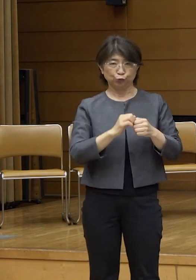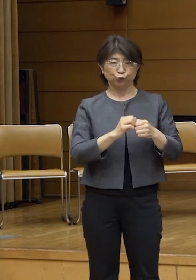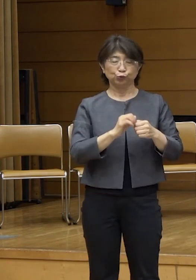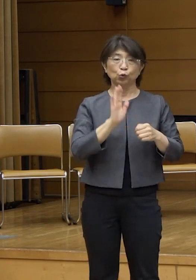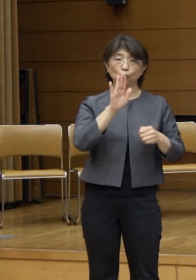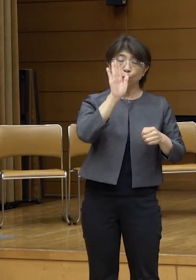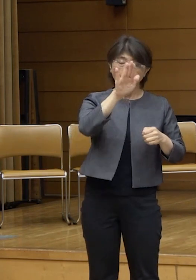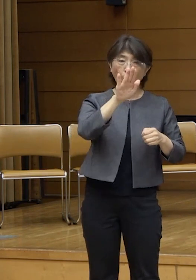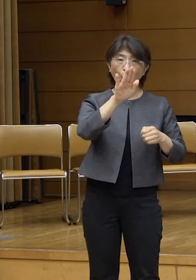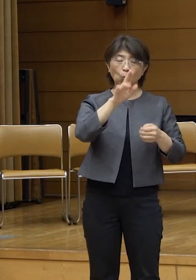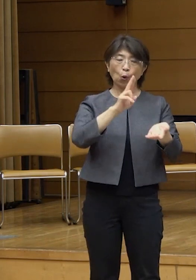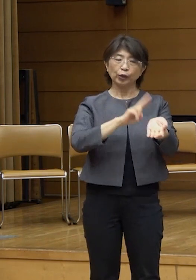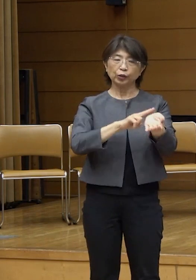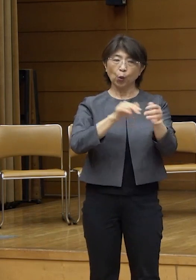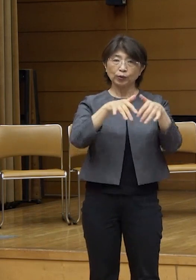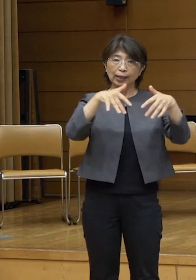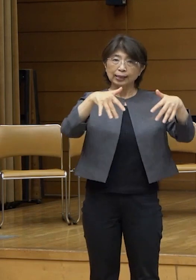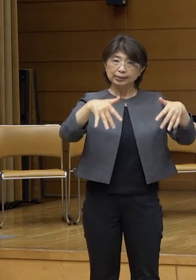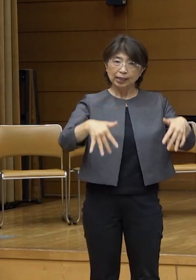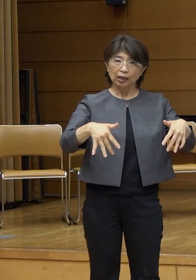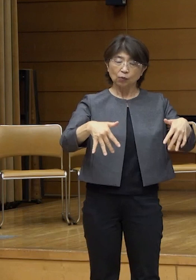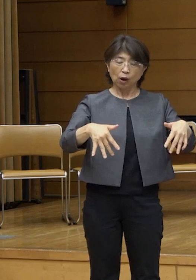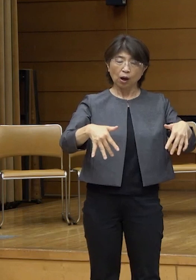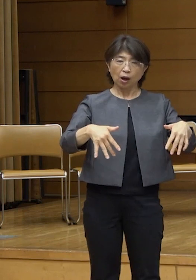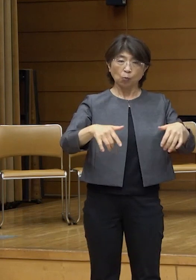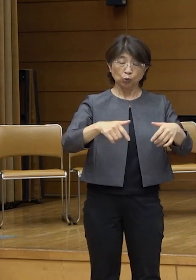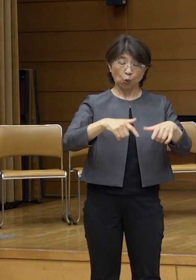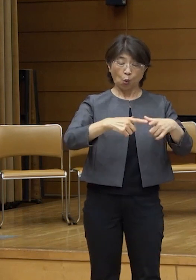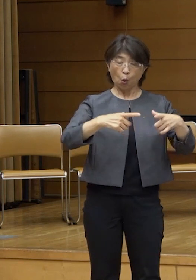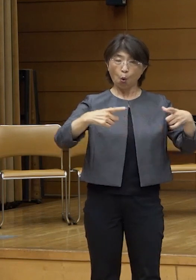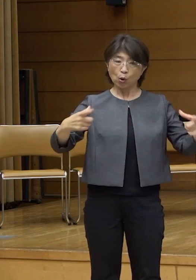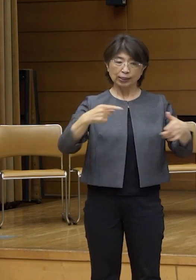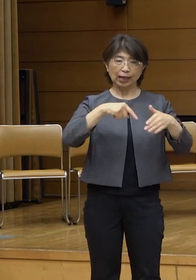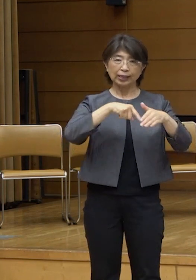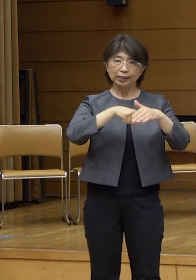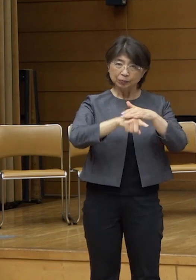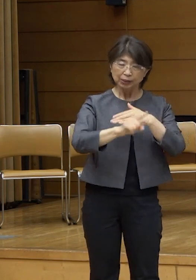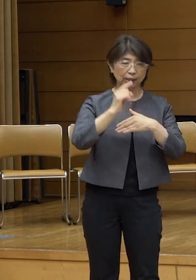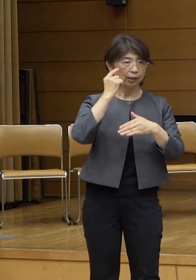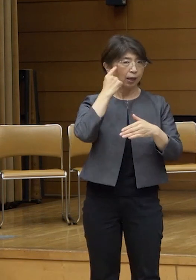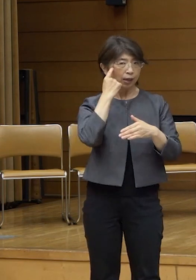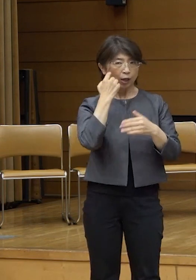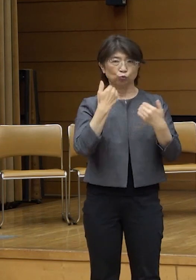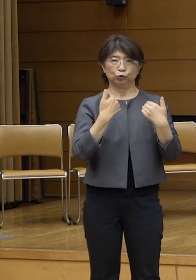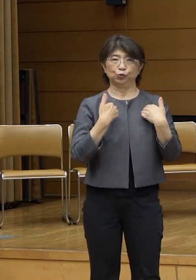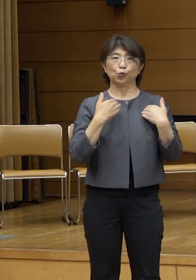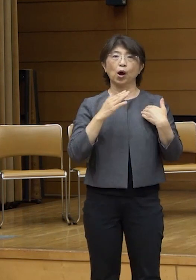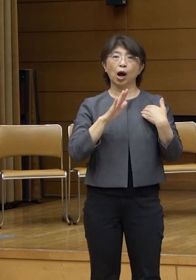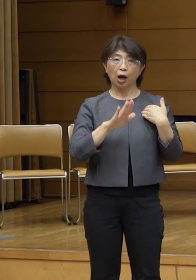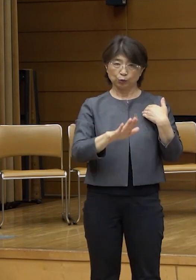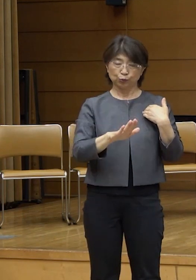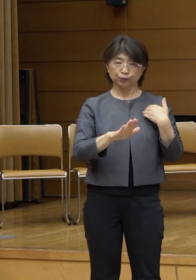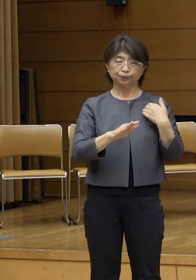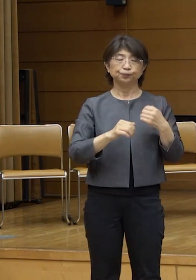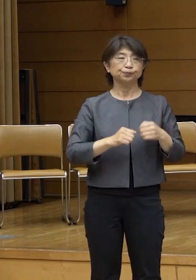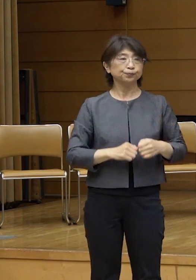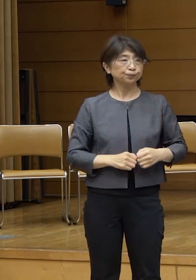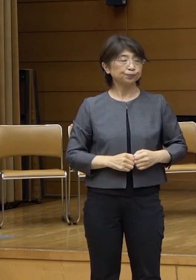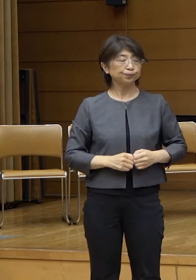での医療体制そのものについて考えていかなきゃいけないところだと思います。ただ現実としてそのコロナのもう一